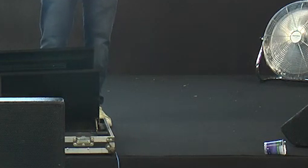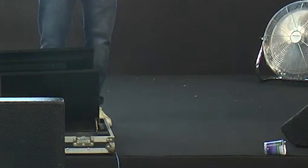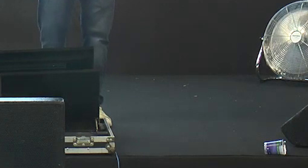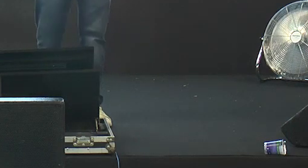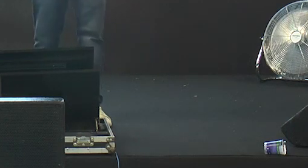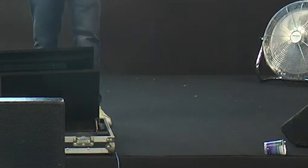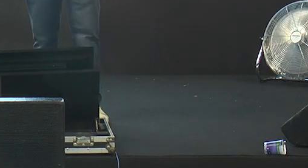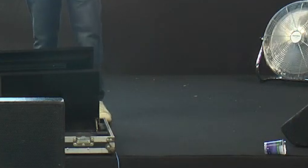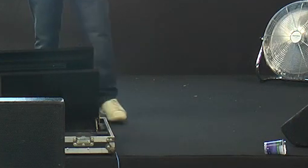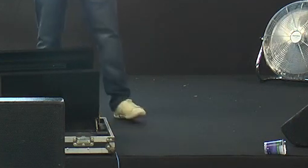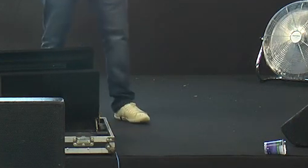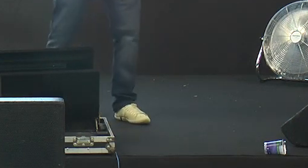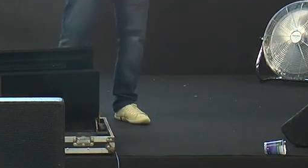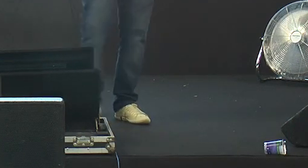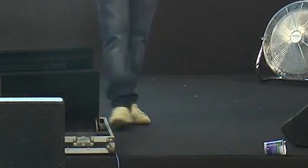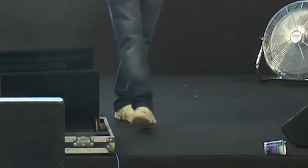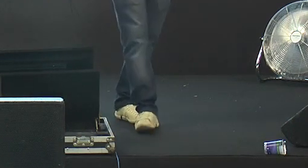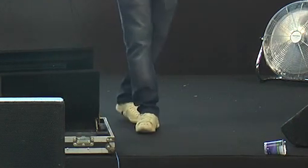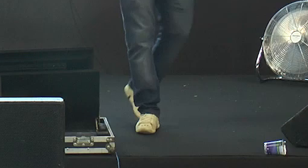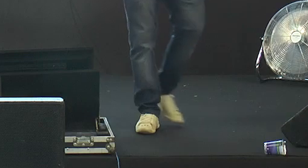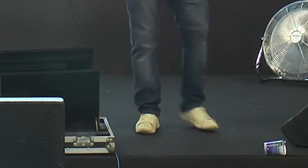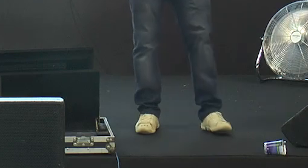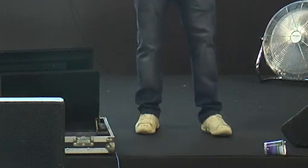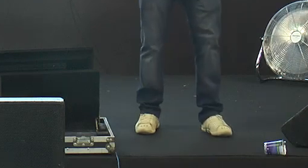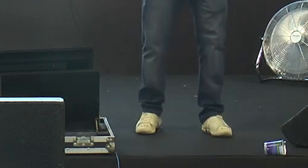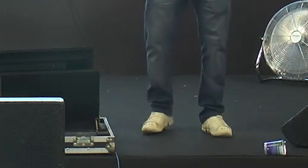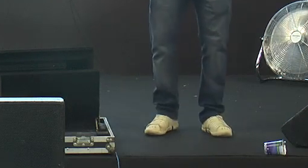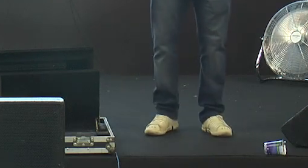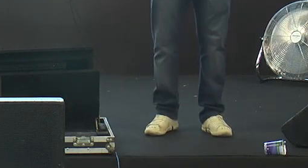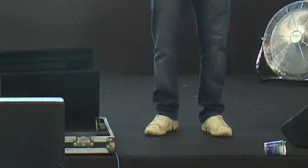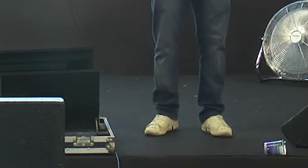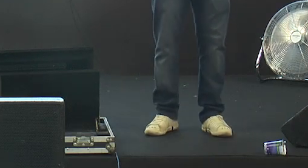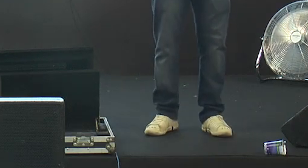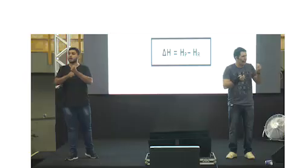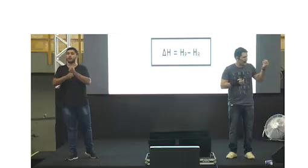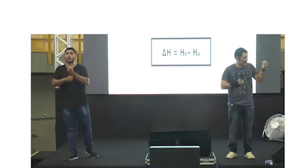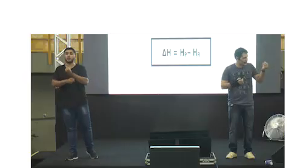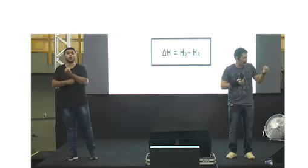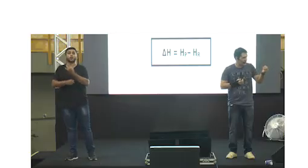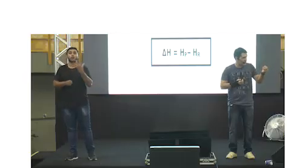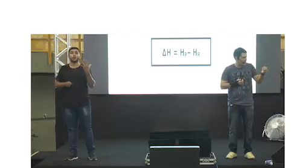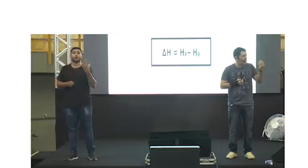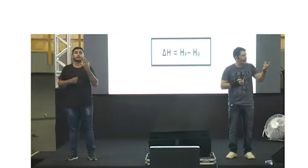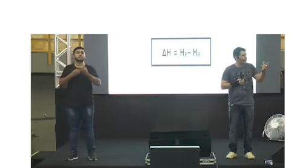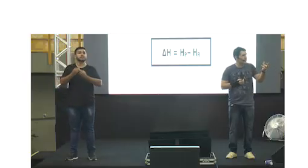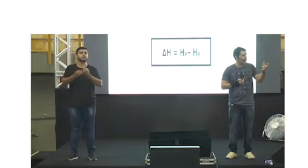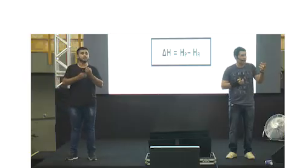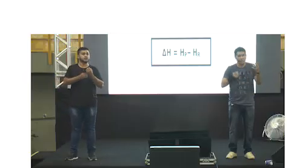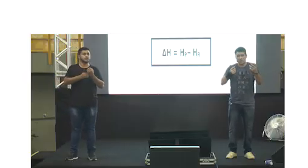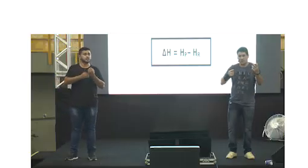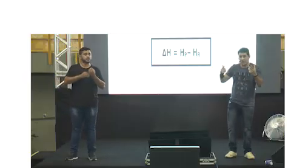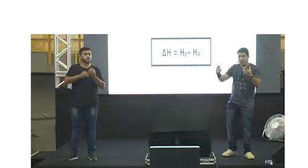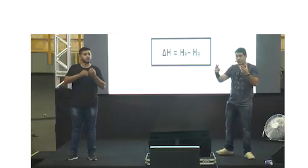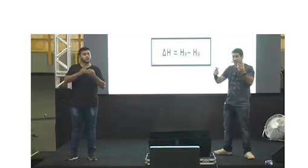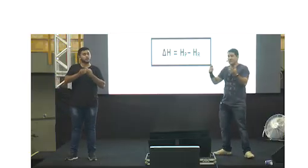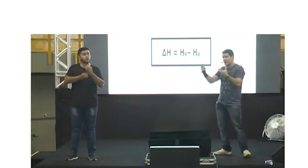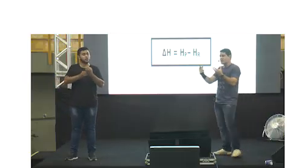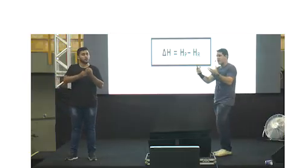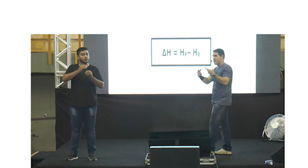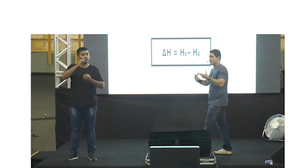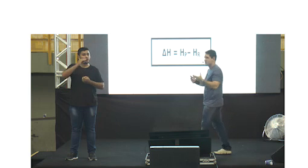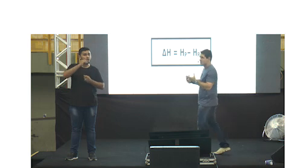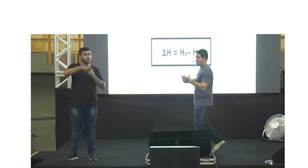exotérmico. Levi, beleza, massa. Mas como é que eu faço para calcular quanto de calor foi transferido? Quanto de calor teve